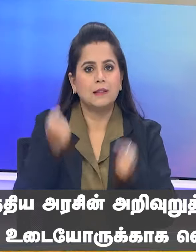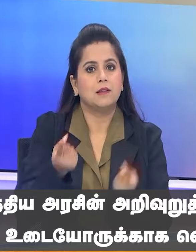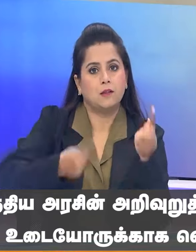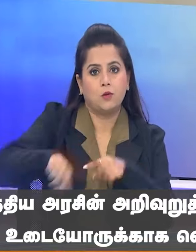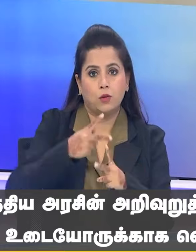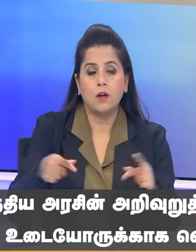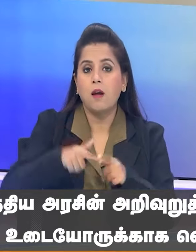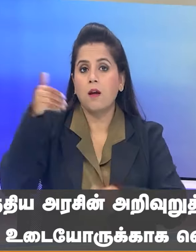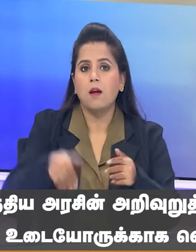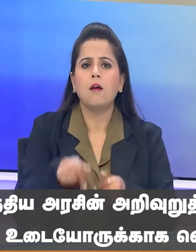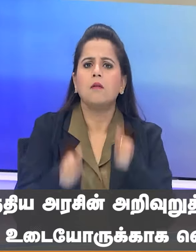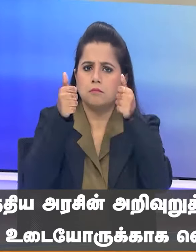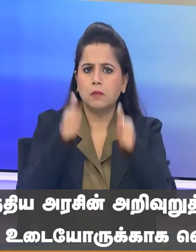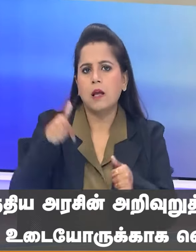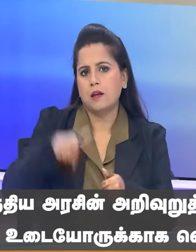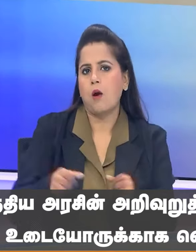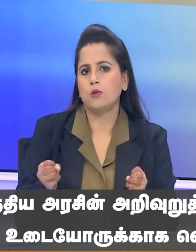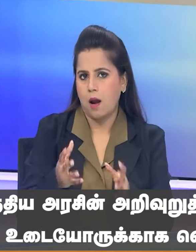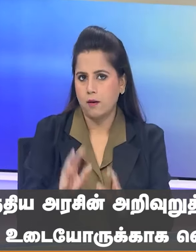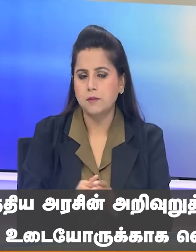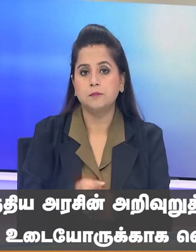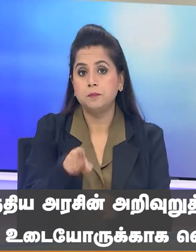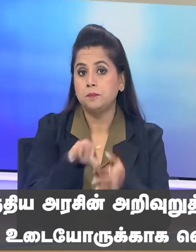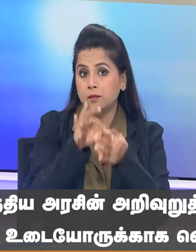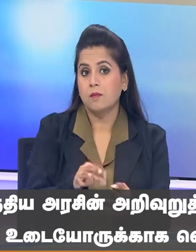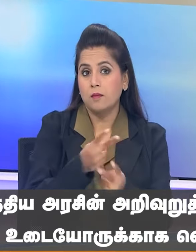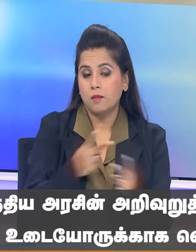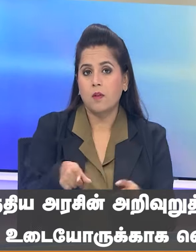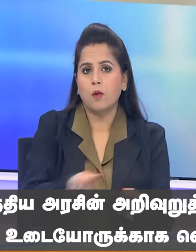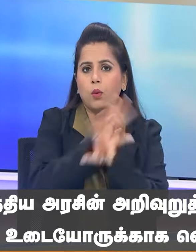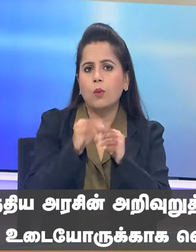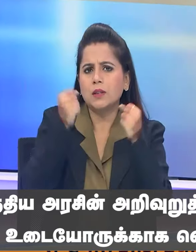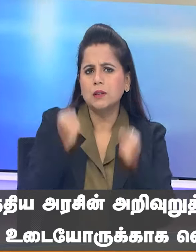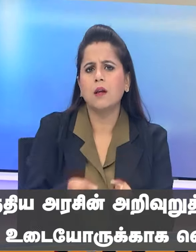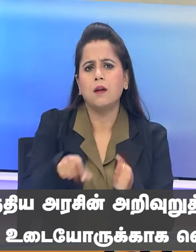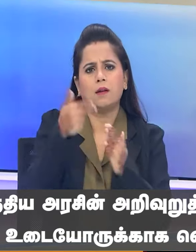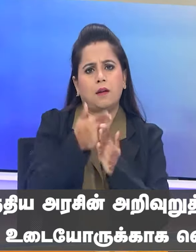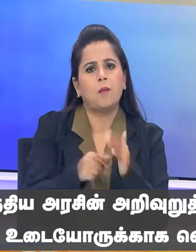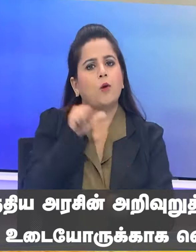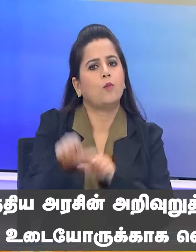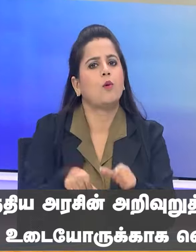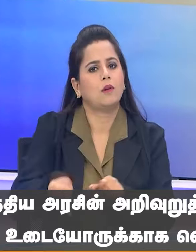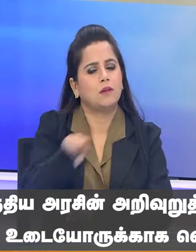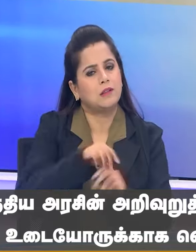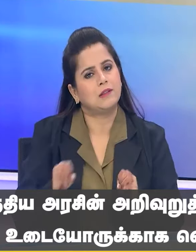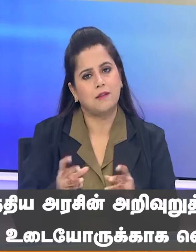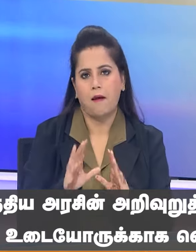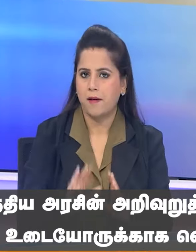पर चुनाव की अधिसूचना आज जारी होगी और इसी के साथ इन सीटों पर नामांकन प्रक्रिया भी शुरू हो